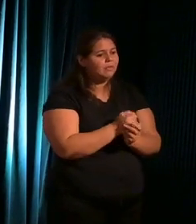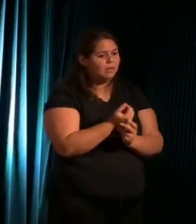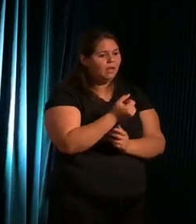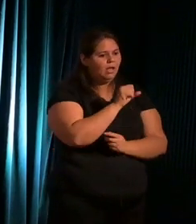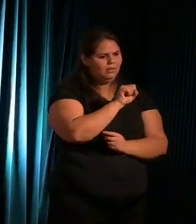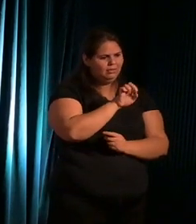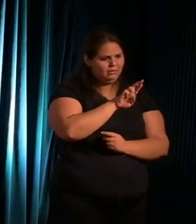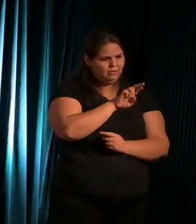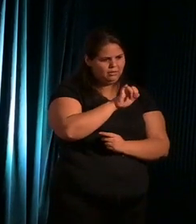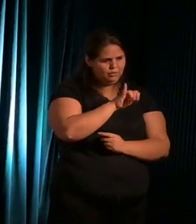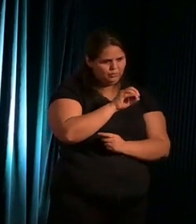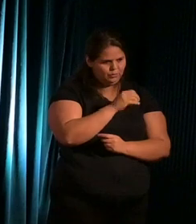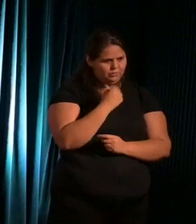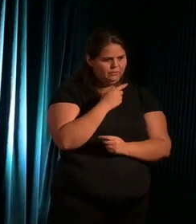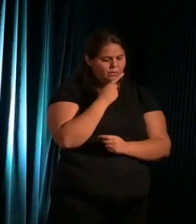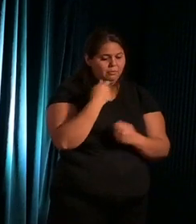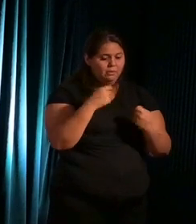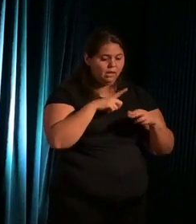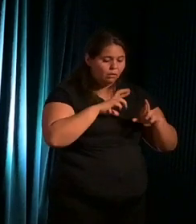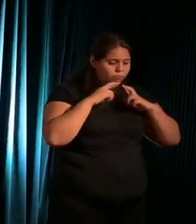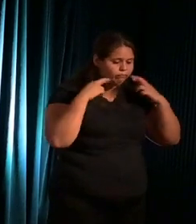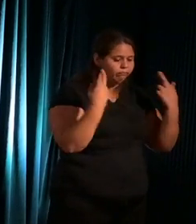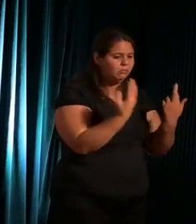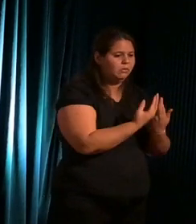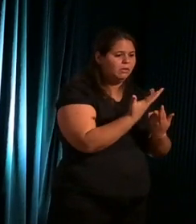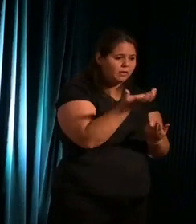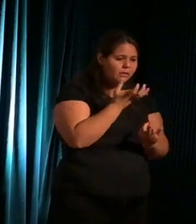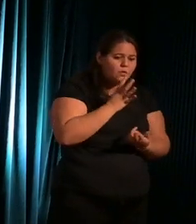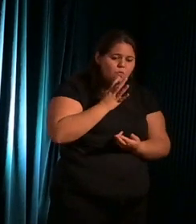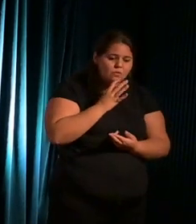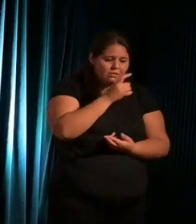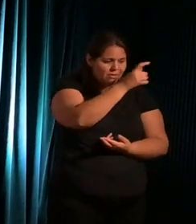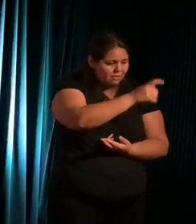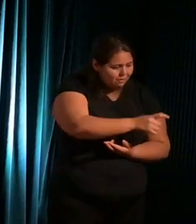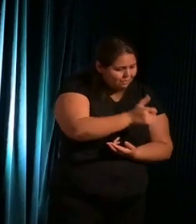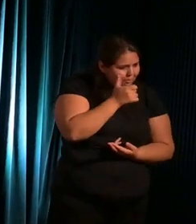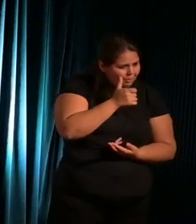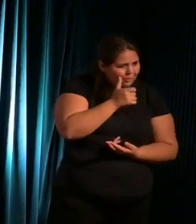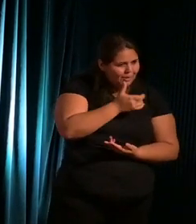disse, Walter, tem uma reunião aqui, gostaria que você